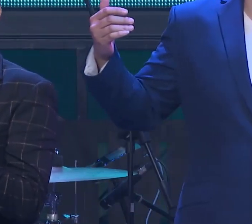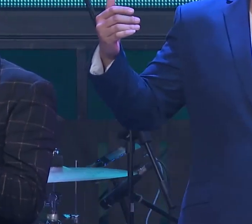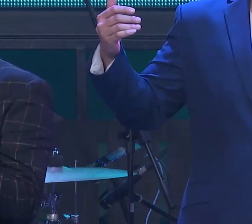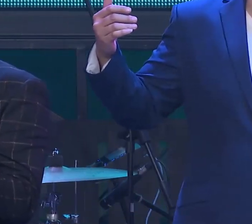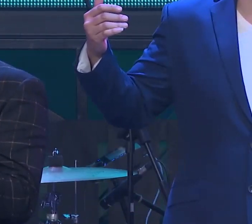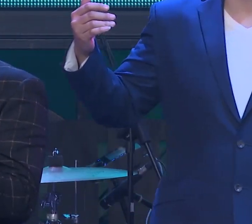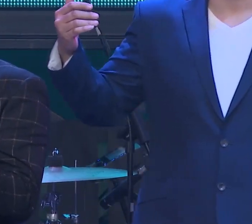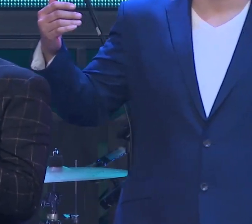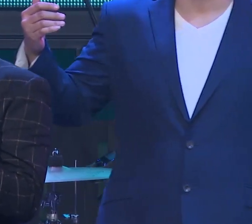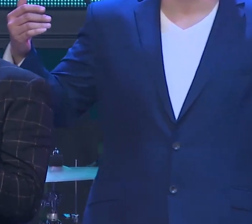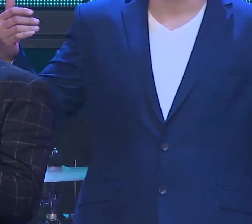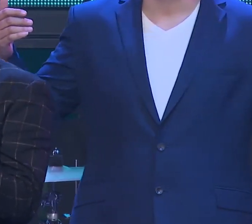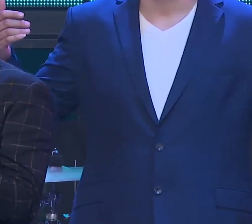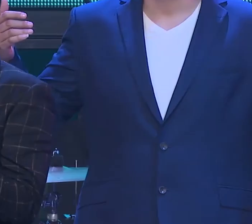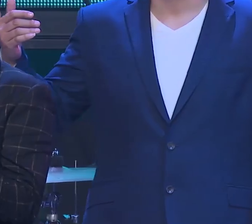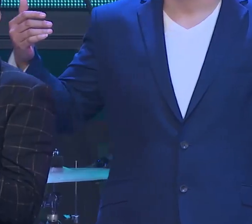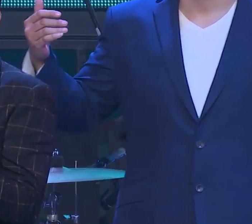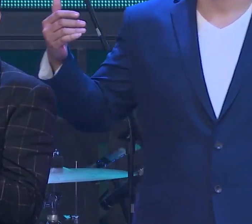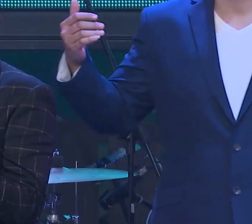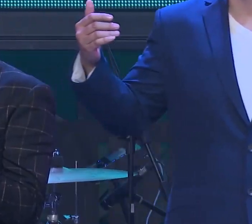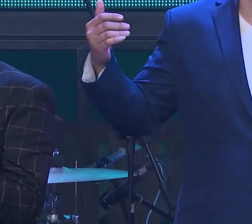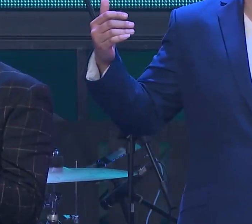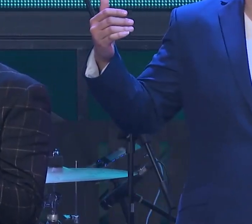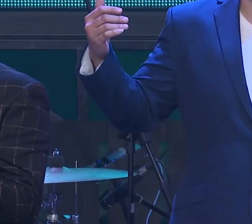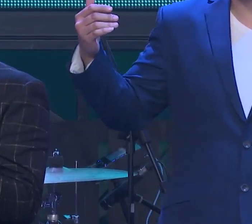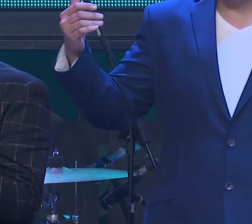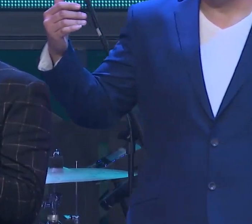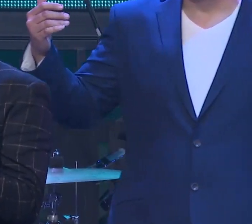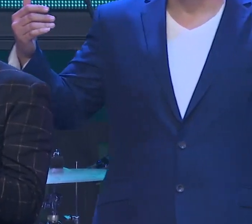mana kami tinggal Tuhan. Sungguh bangsa ini ada di dalam tangan-Mu Tuhan.